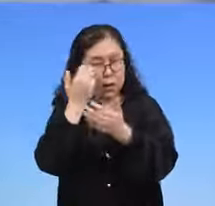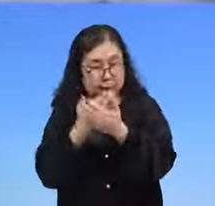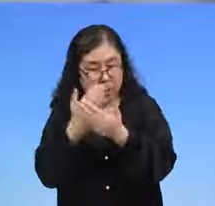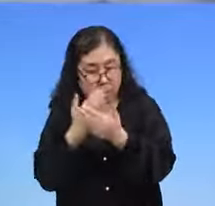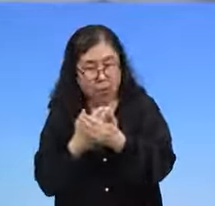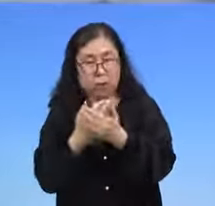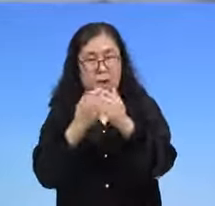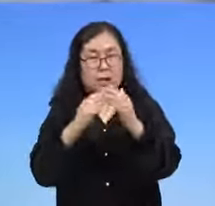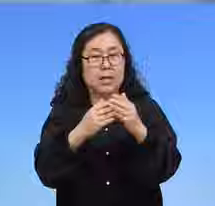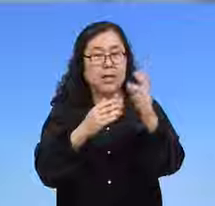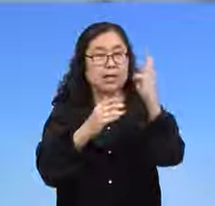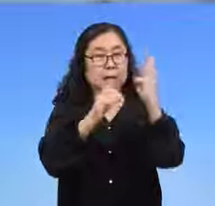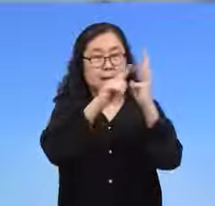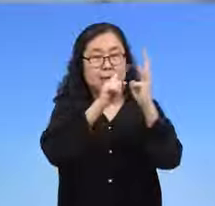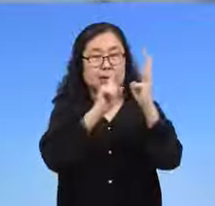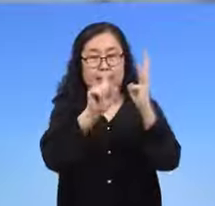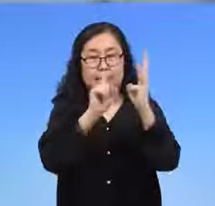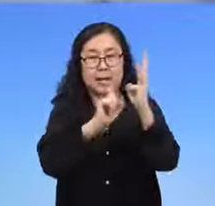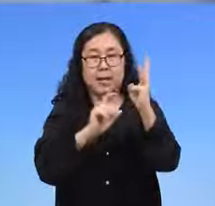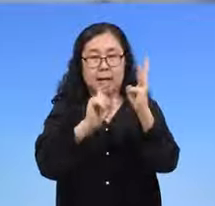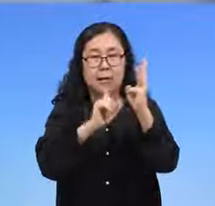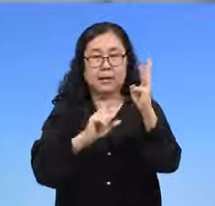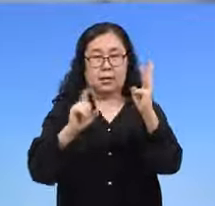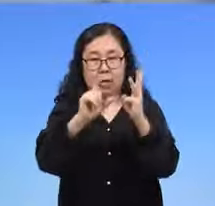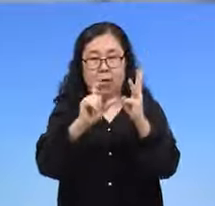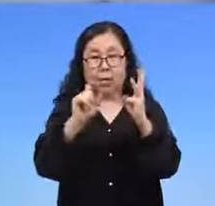여기다 이제 한 가지를 더 다루고 싶은데요.